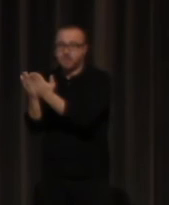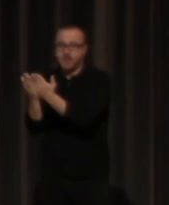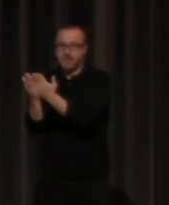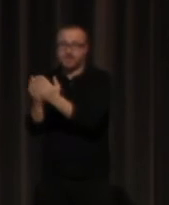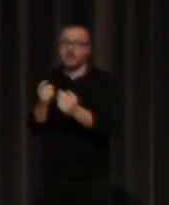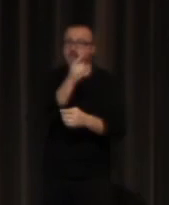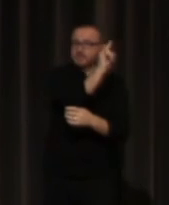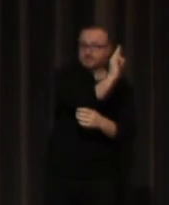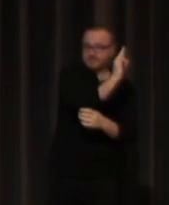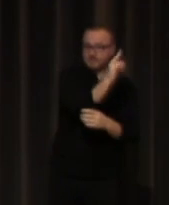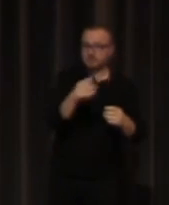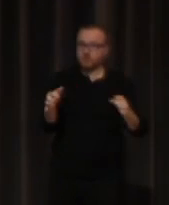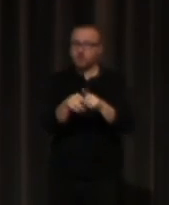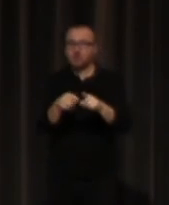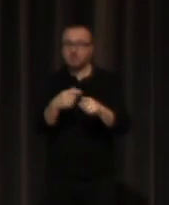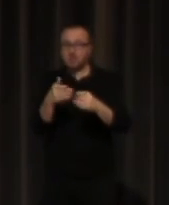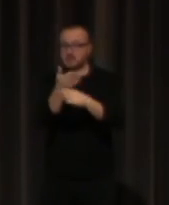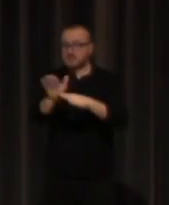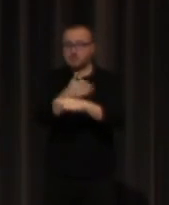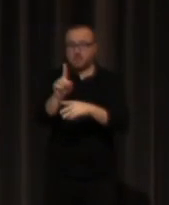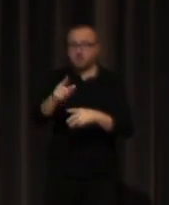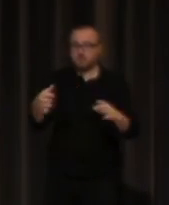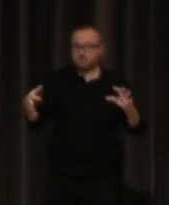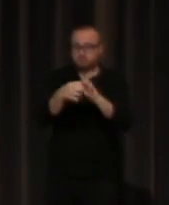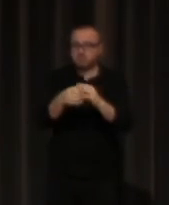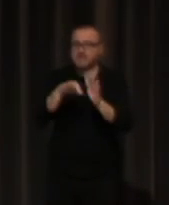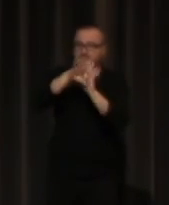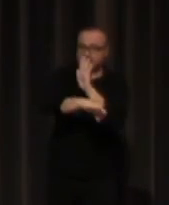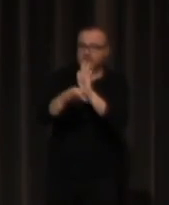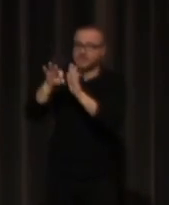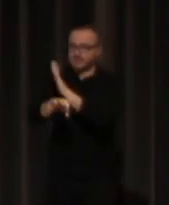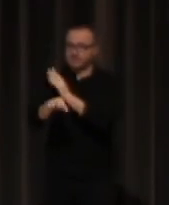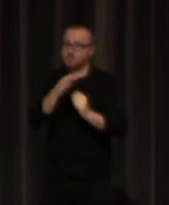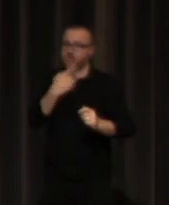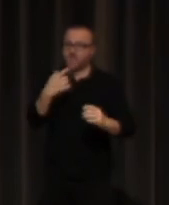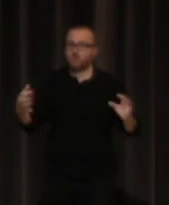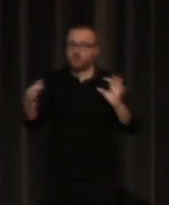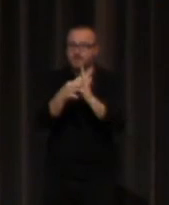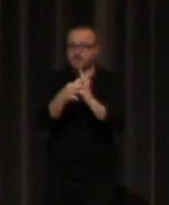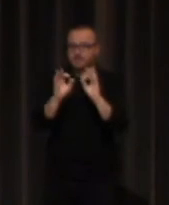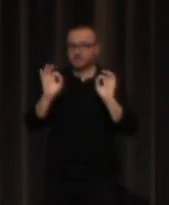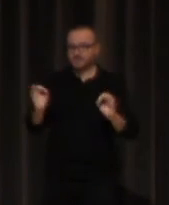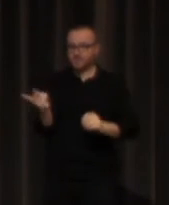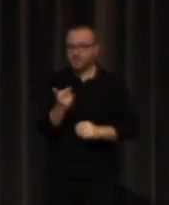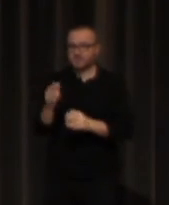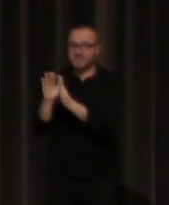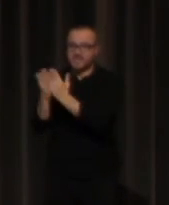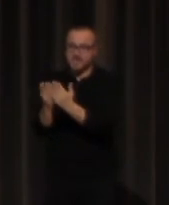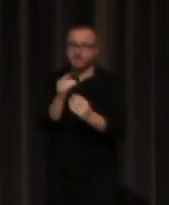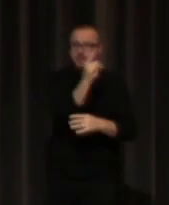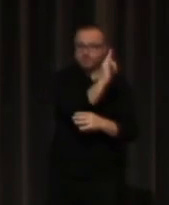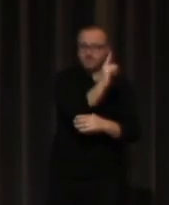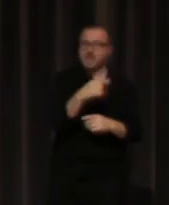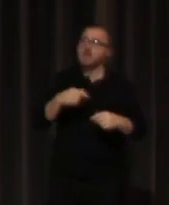alemany, un die Buchse, el faig, són connectats. són connectats fonèticament